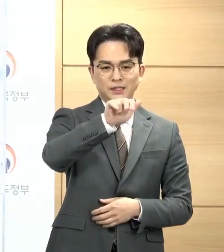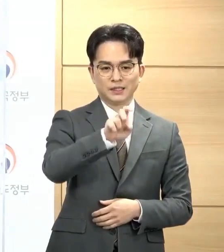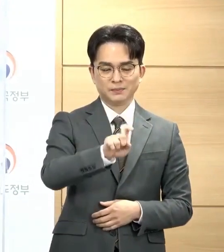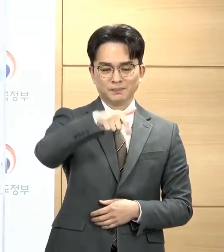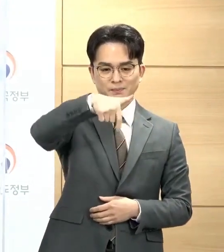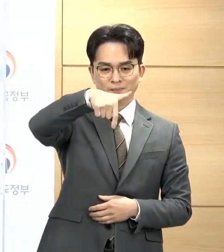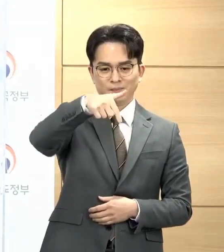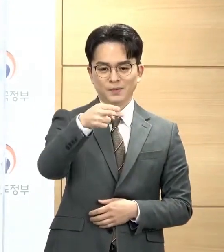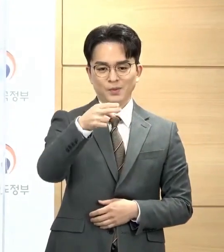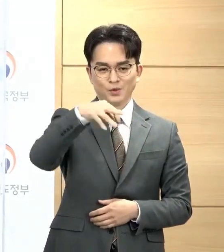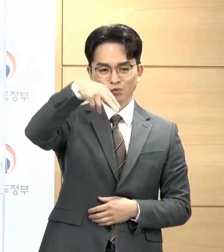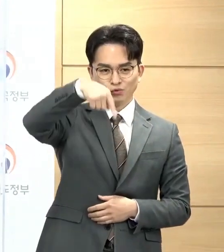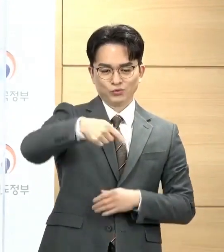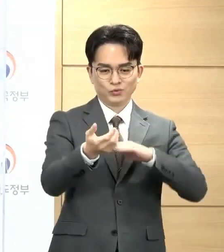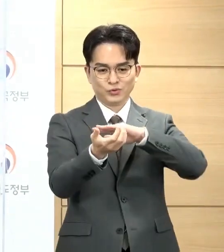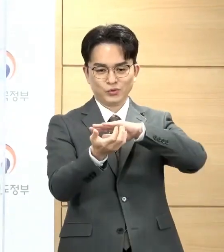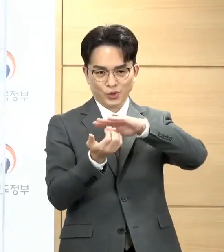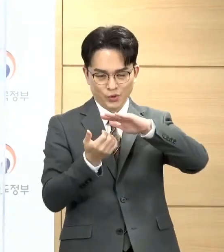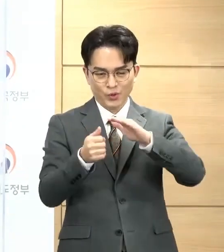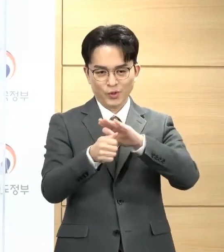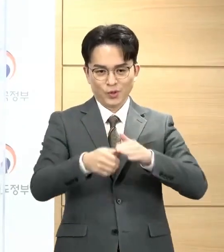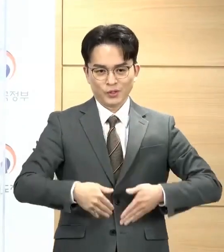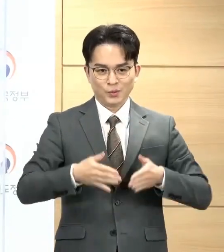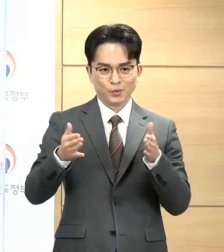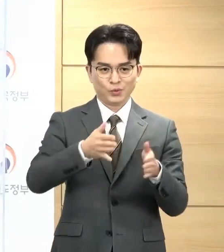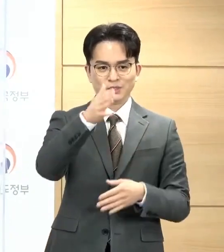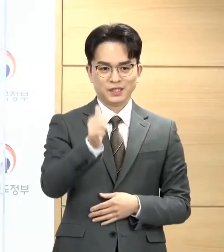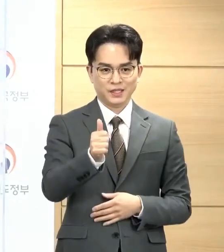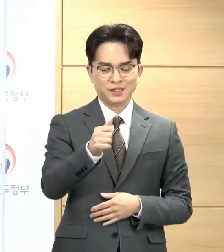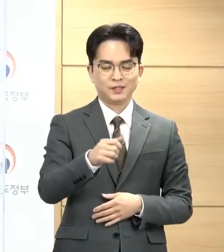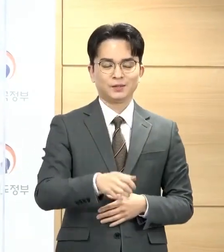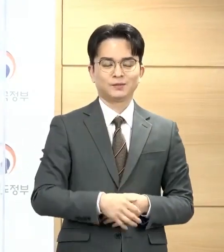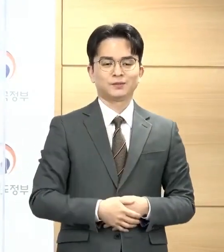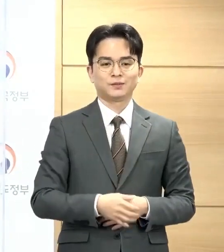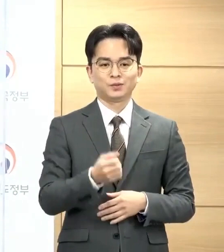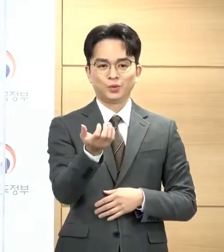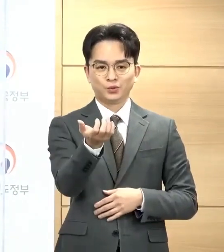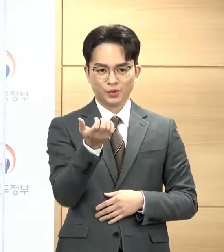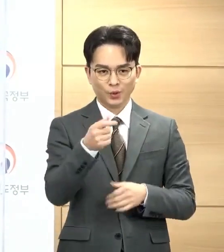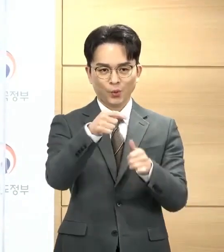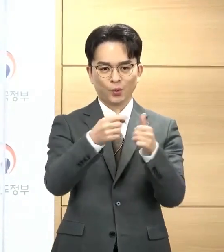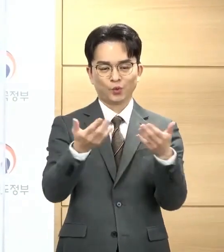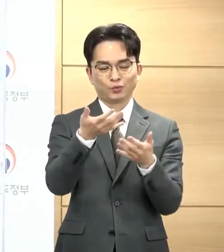경남도지사 이채필 전 고용노동부 장관 등이 포함되었습니다